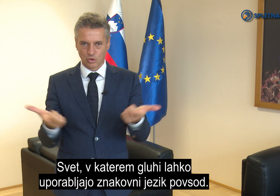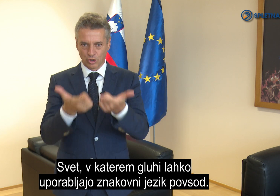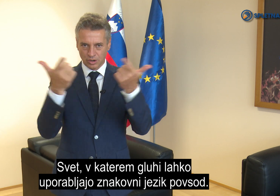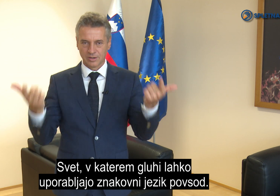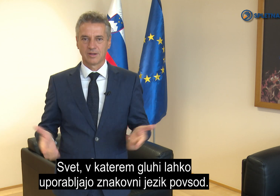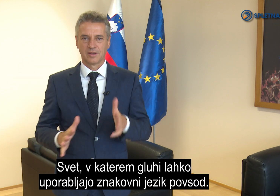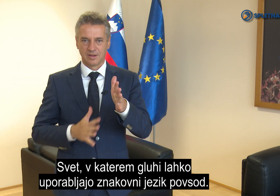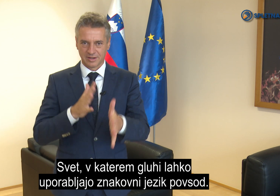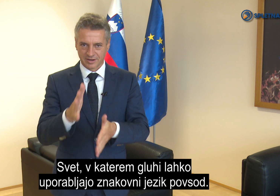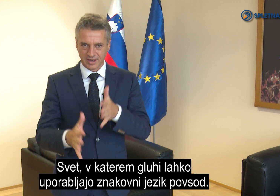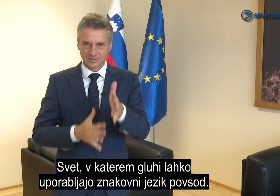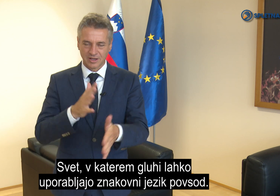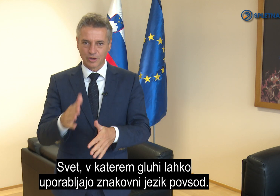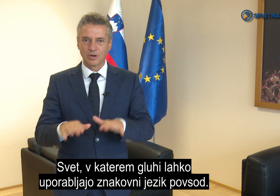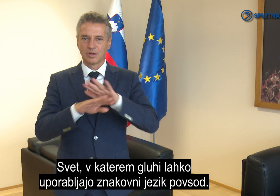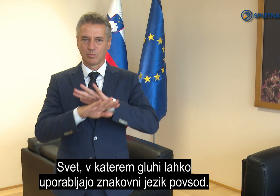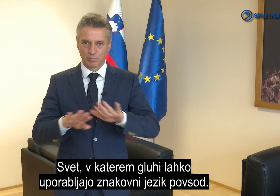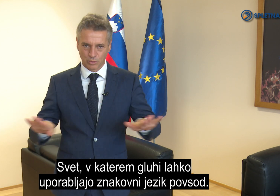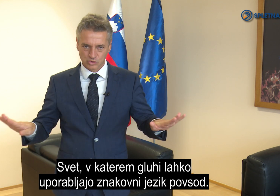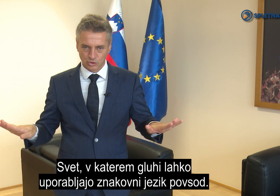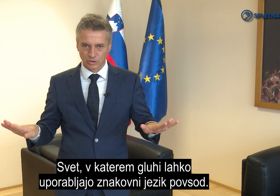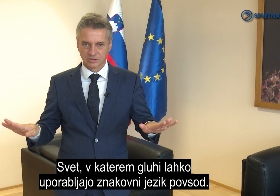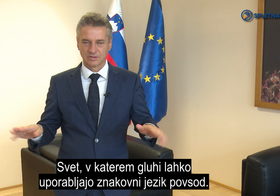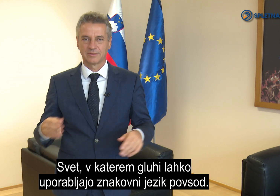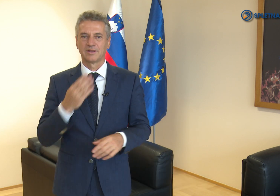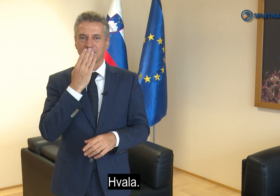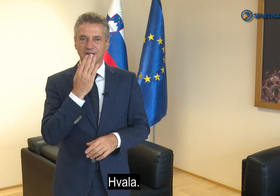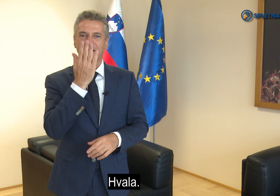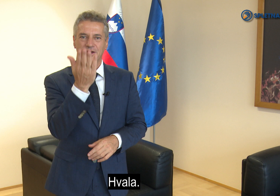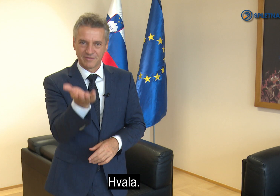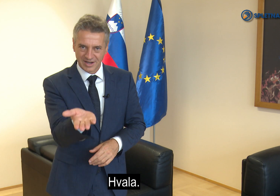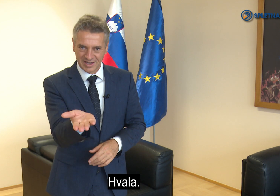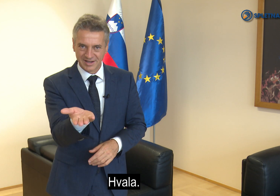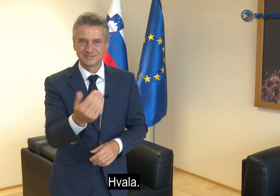lahko kretajo povsod. Hvala.